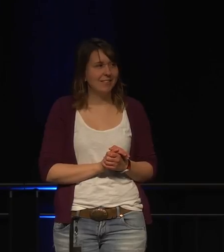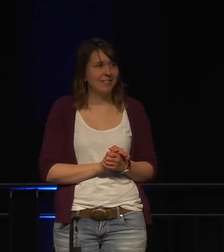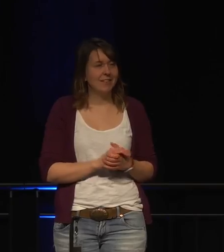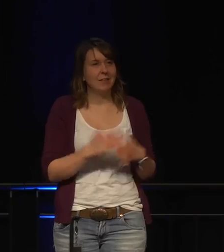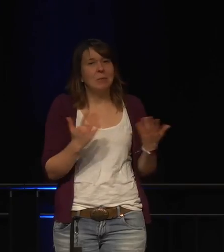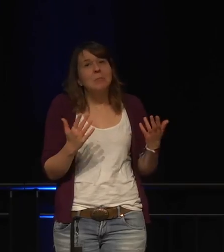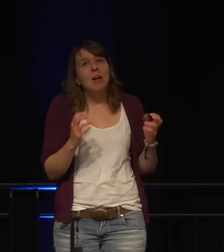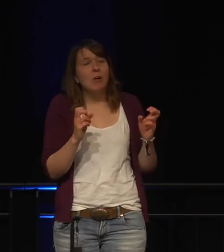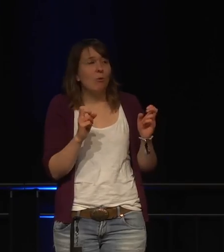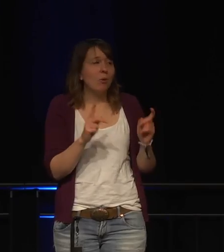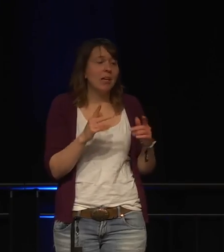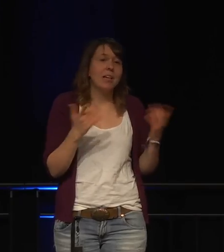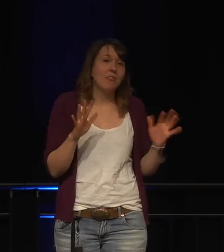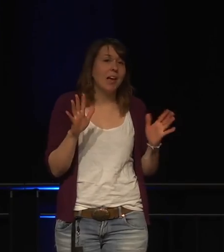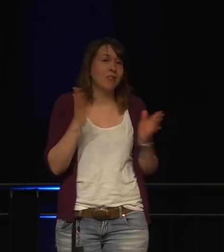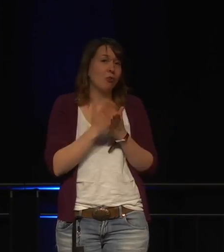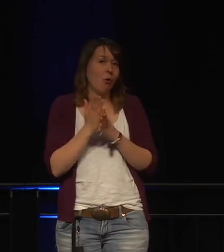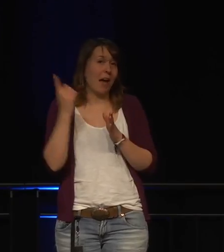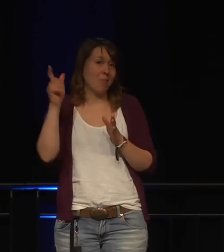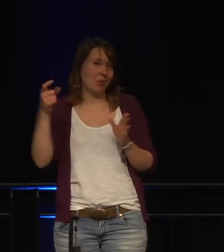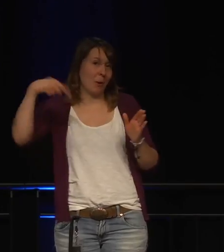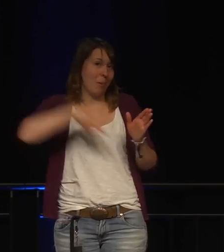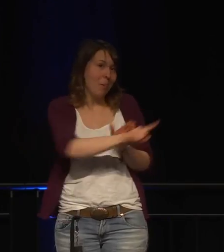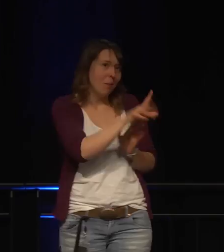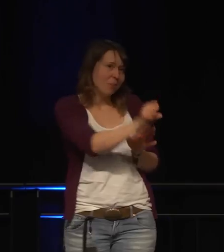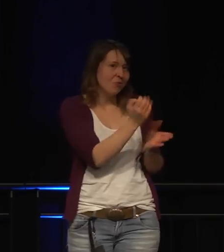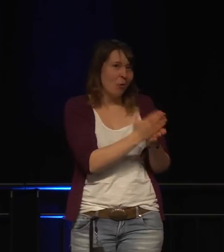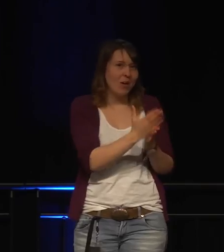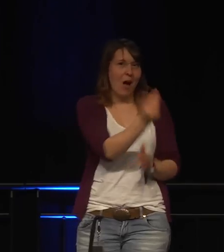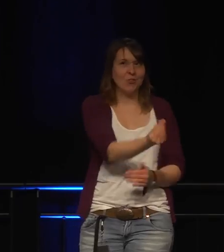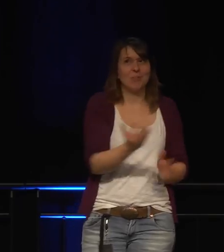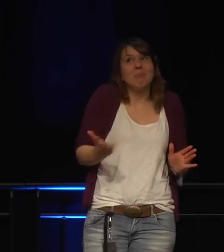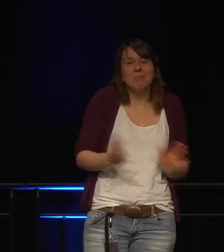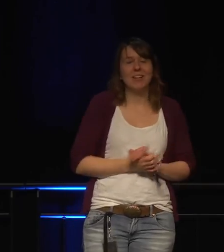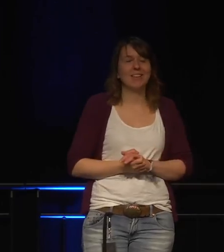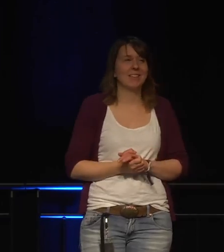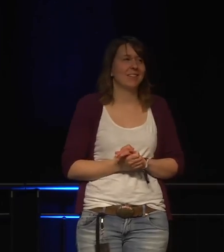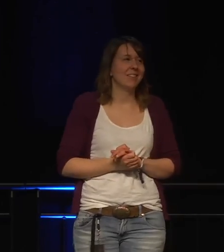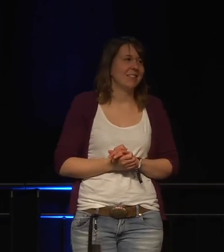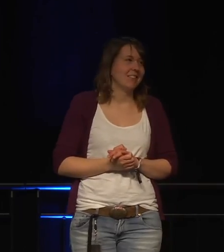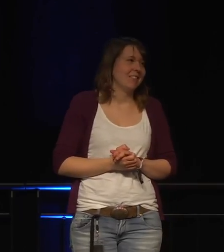Okay, somebody has hacked it. Alguien lo ha hackeado. Risas por el público.